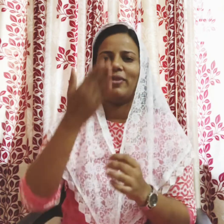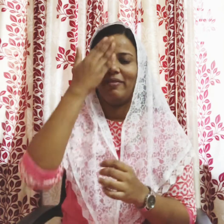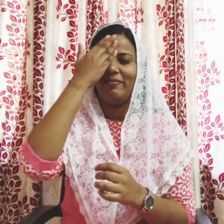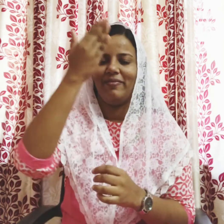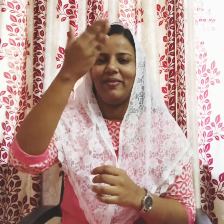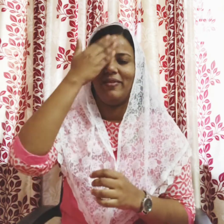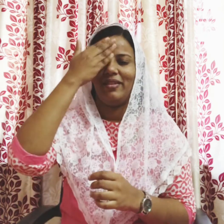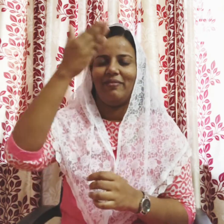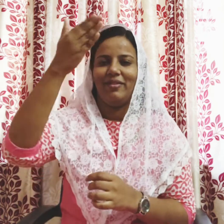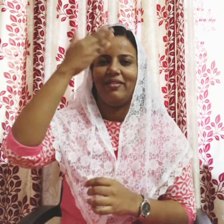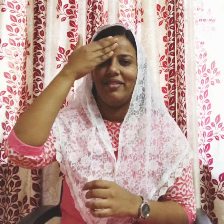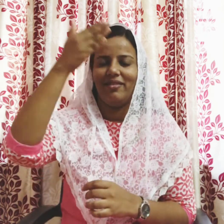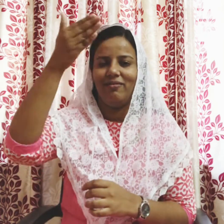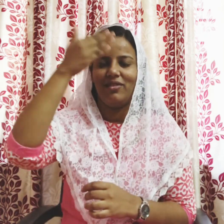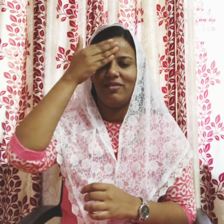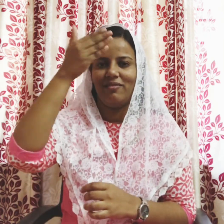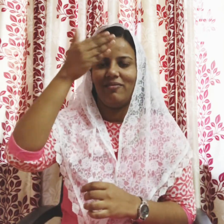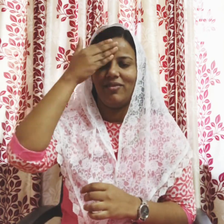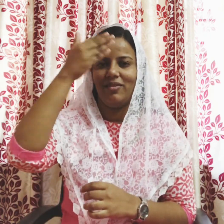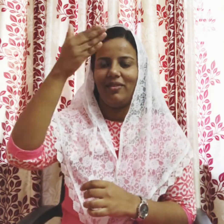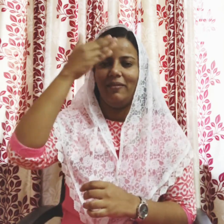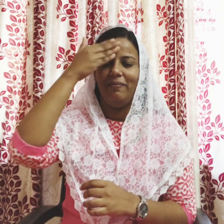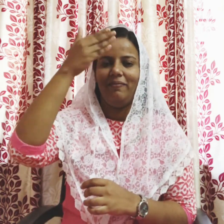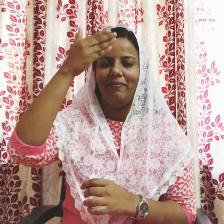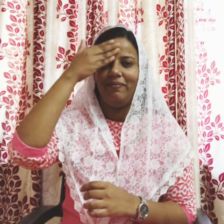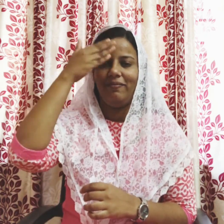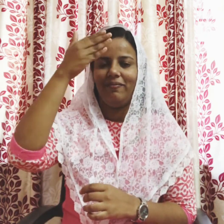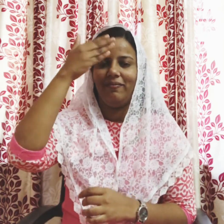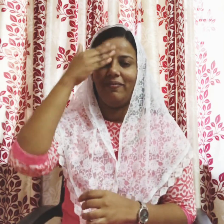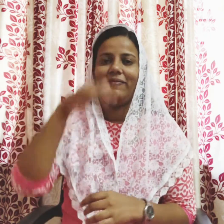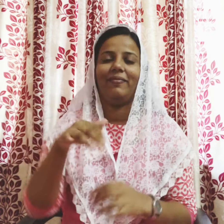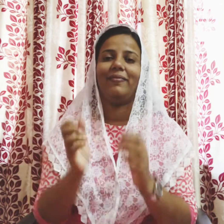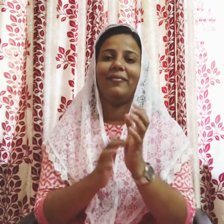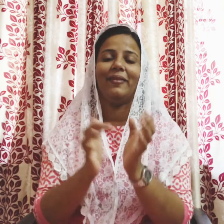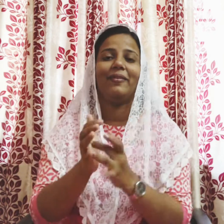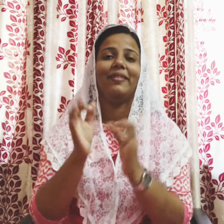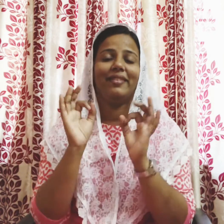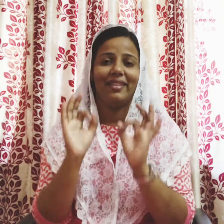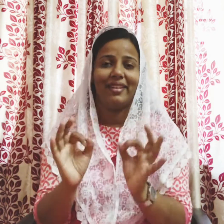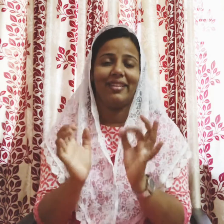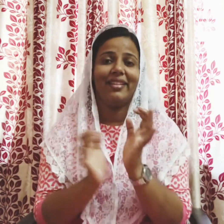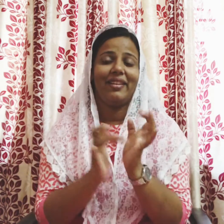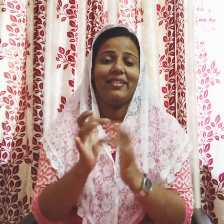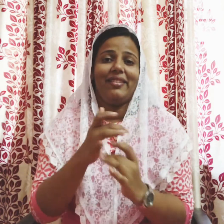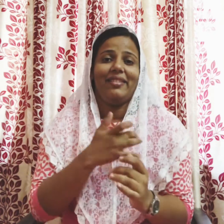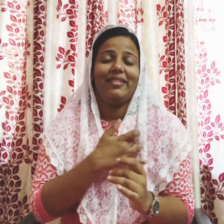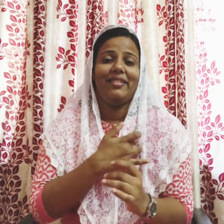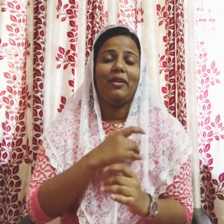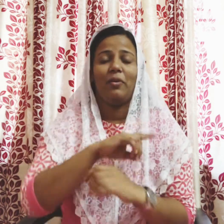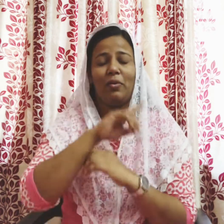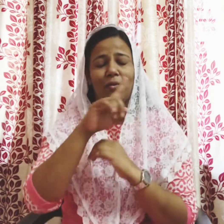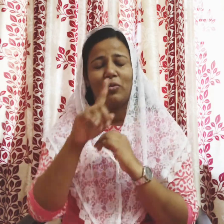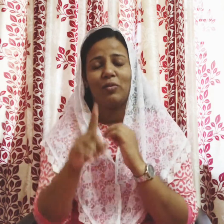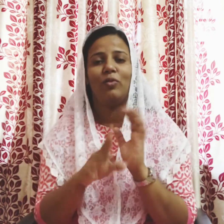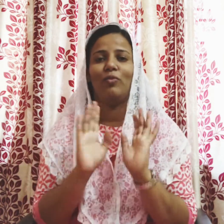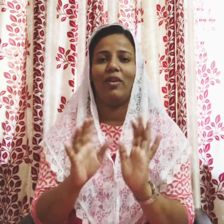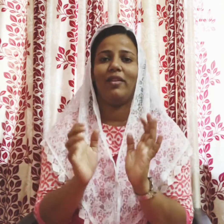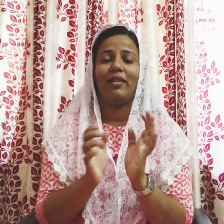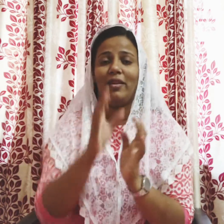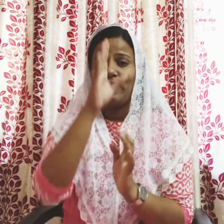പറഞ്ഞാട്ടെ. ഹല്ലേലൂയ. സ്തോത്രം, സ്തോത്രം, സ്തോത്രം, സ്തോത്രം, സ്തോത്രം, സ്തോത്രം, സ്തോത്രം. യഹോവ നല്ലവനല്ലോ, അങ്ങയുടെ ദയ എന്നേക്കുമുള്ളത്. ഒരിക്കലൂടെ